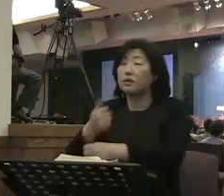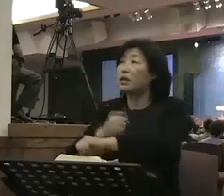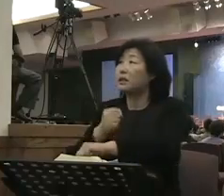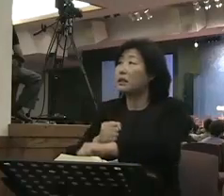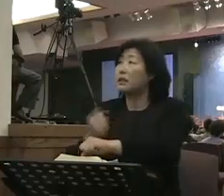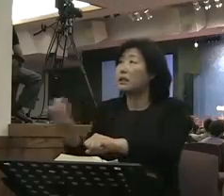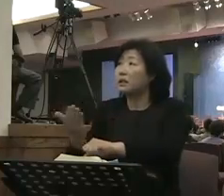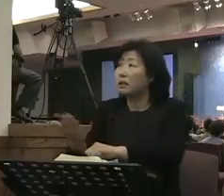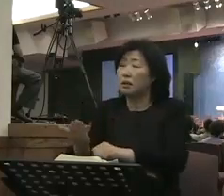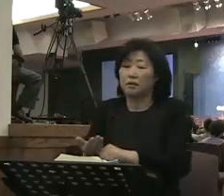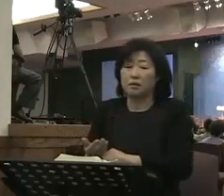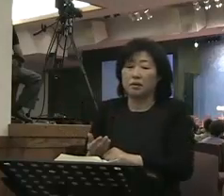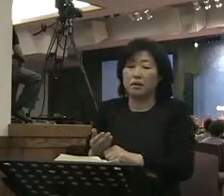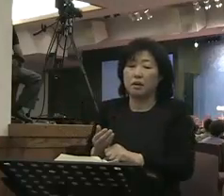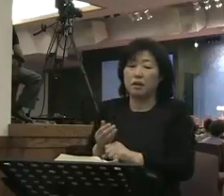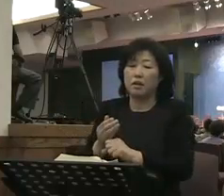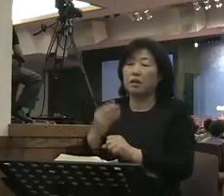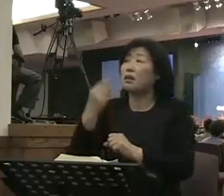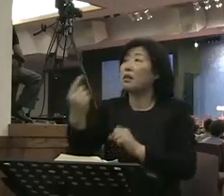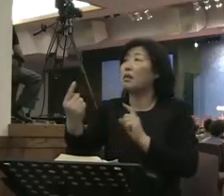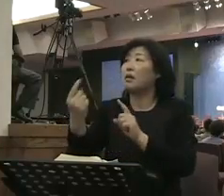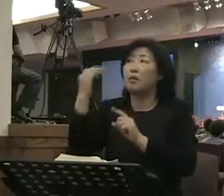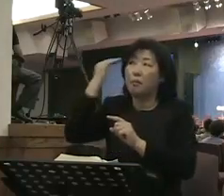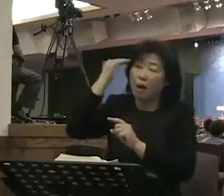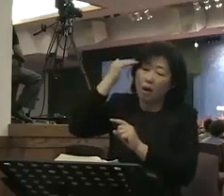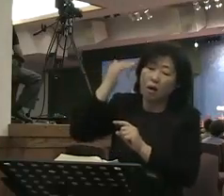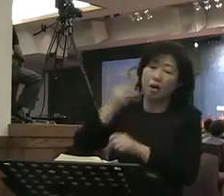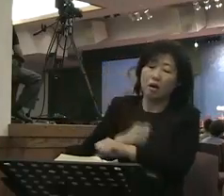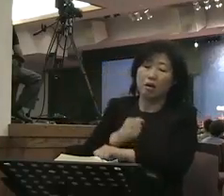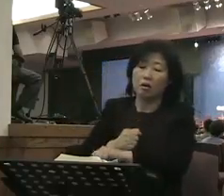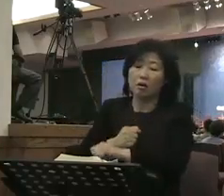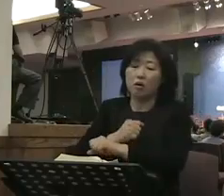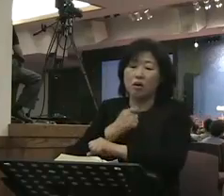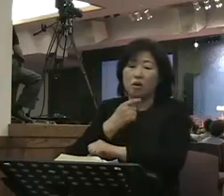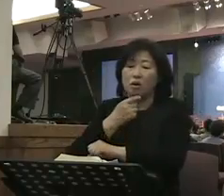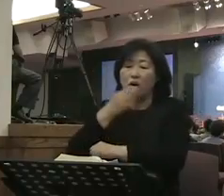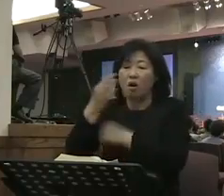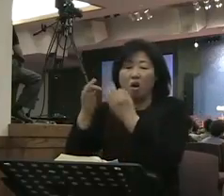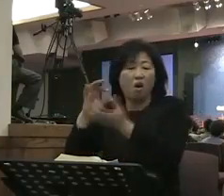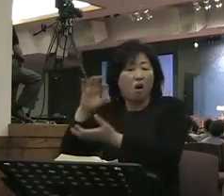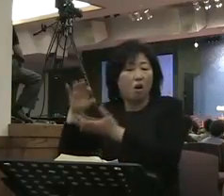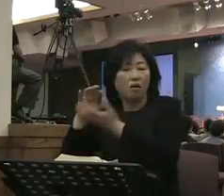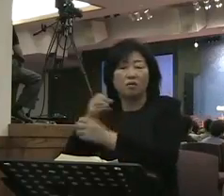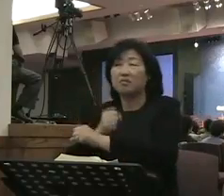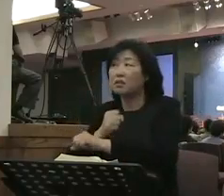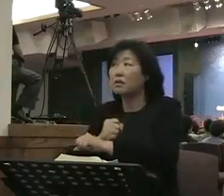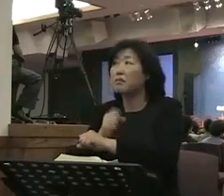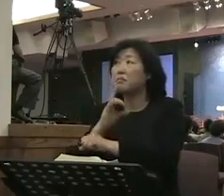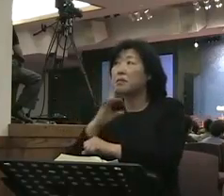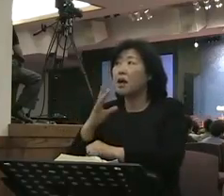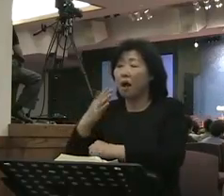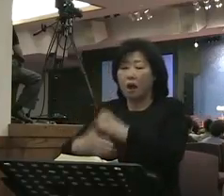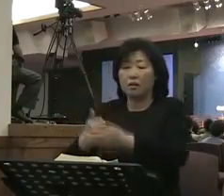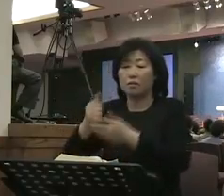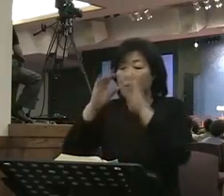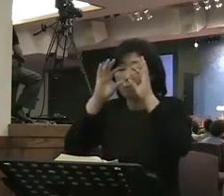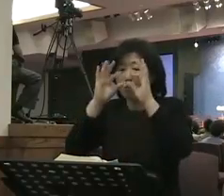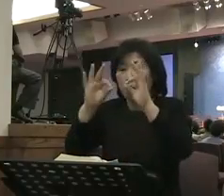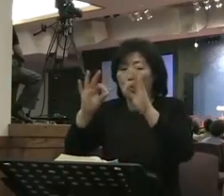일을 이제 대적하려고 방해하려고 그들이 소란을 피우지만 하나님께서는 그 모든 것을